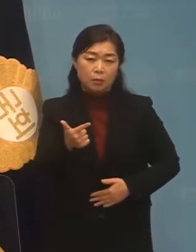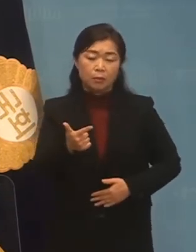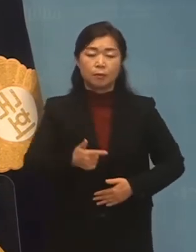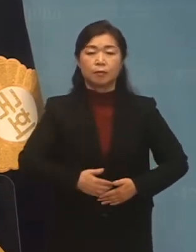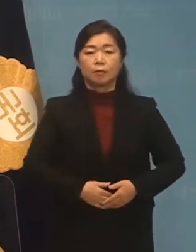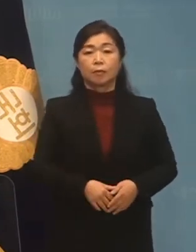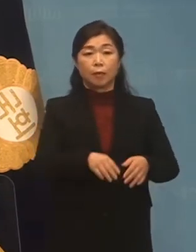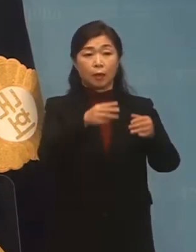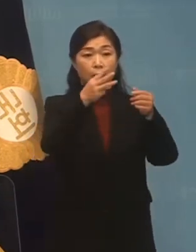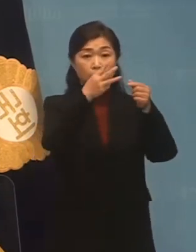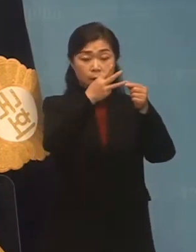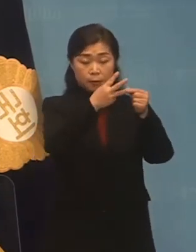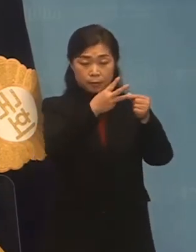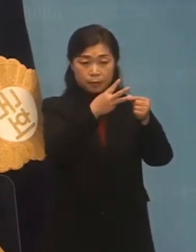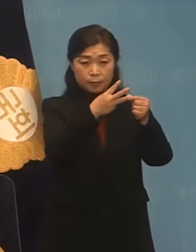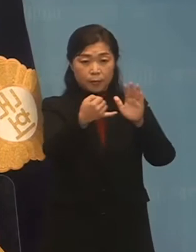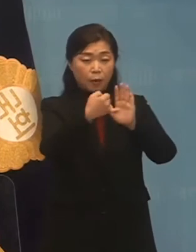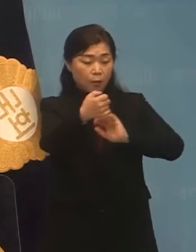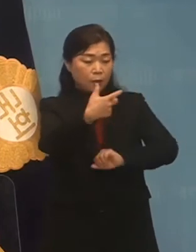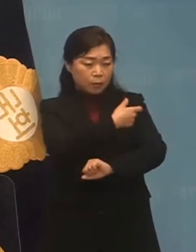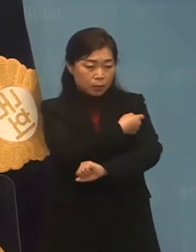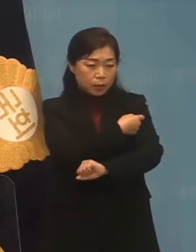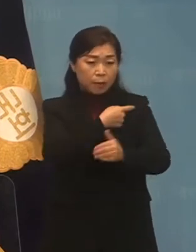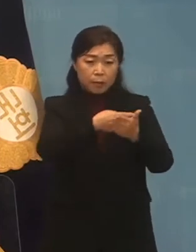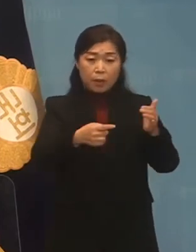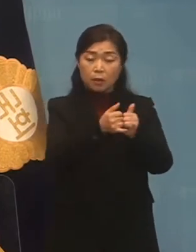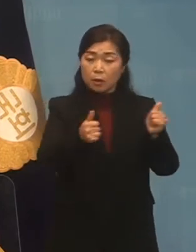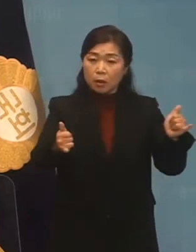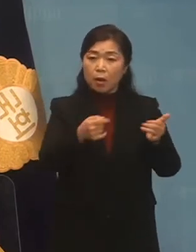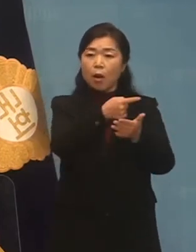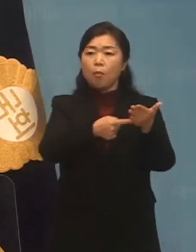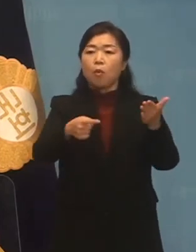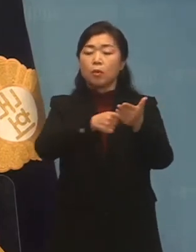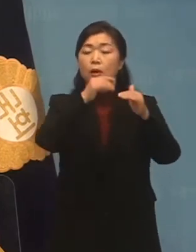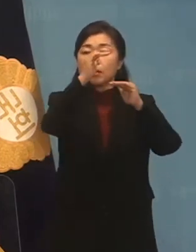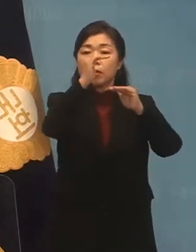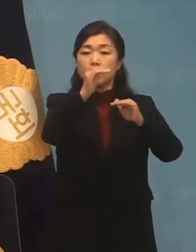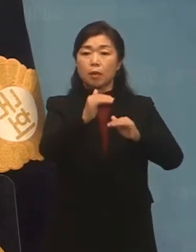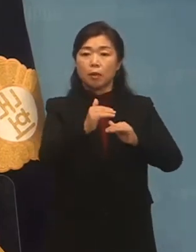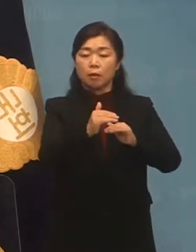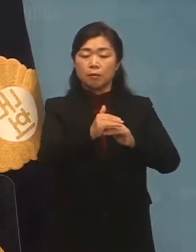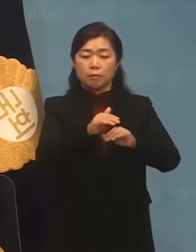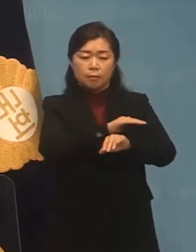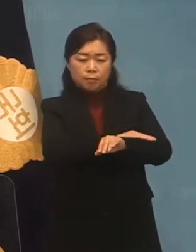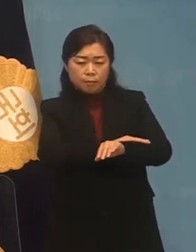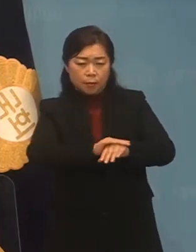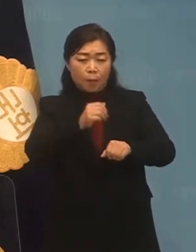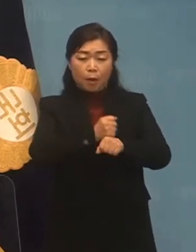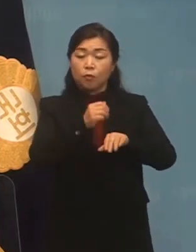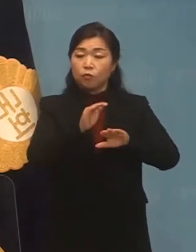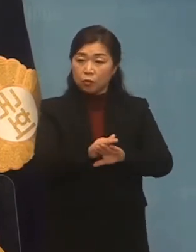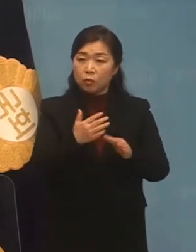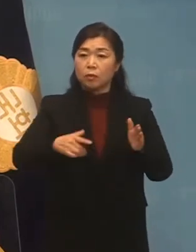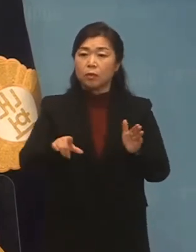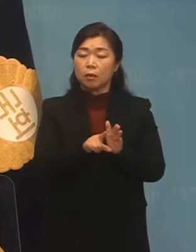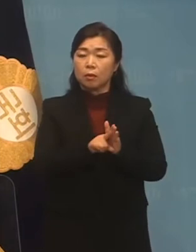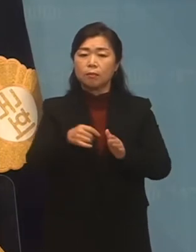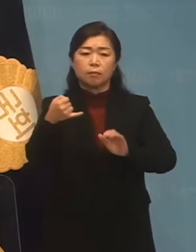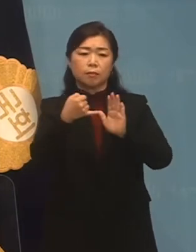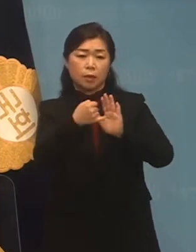셋째, 백신 부작용 피해자들에 대한 보상 절차를 체계화하기 위해 백신